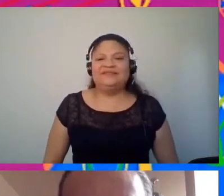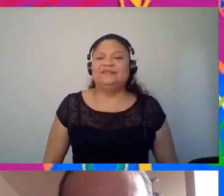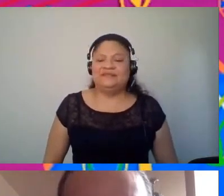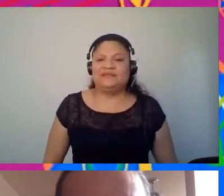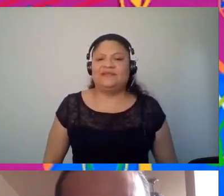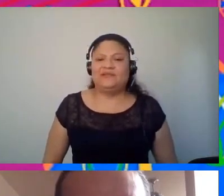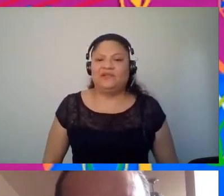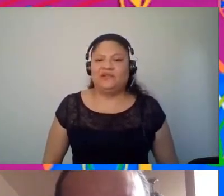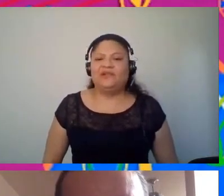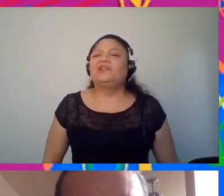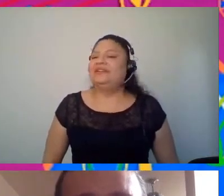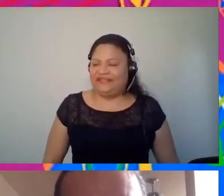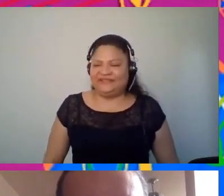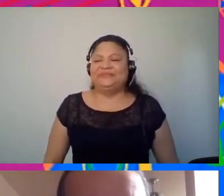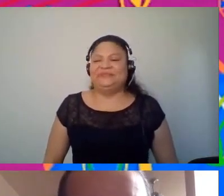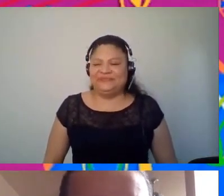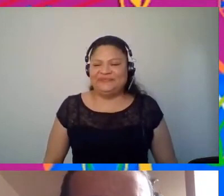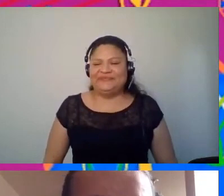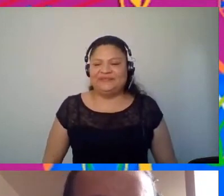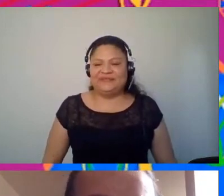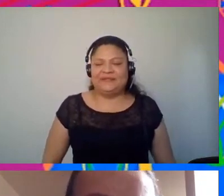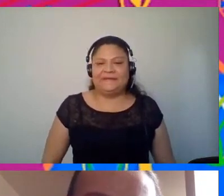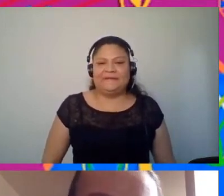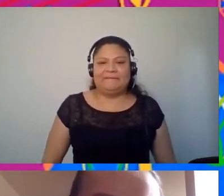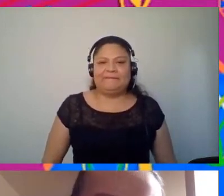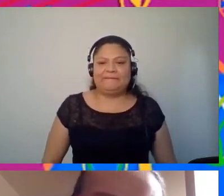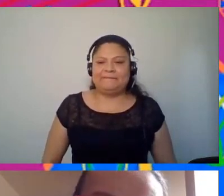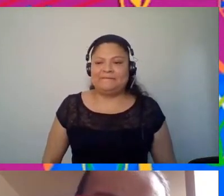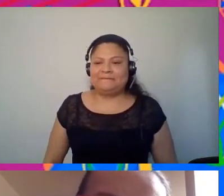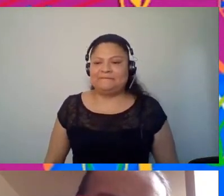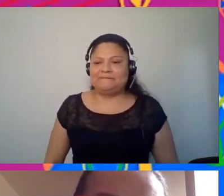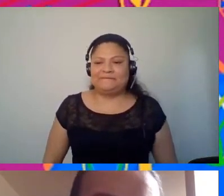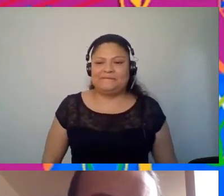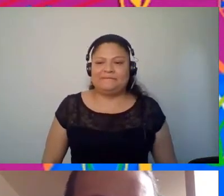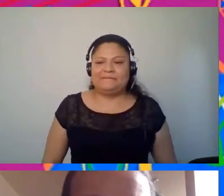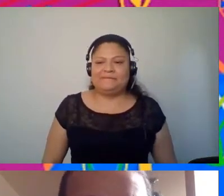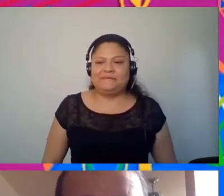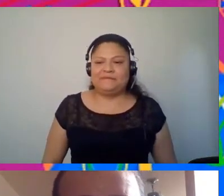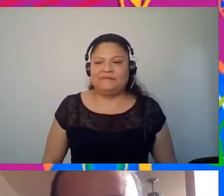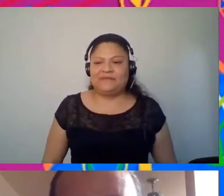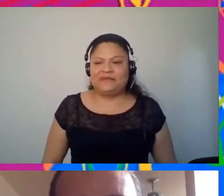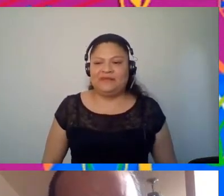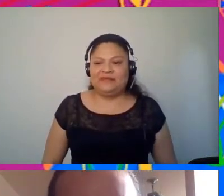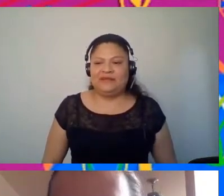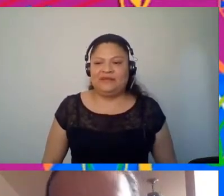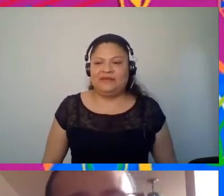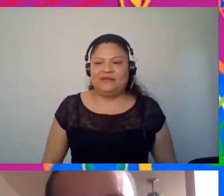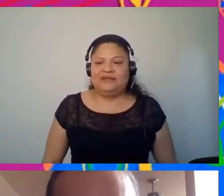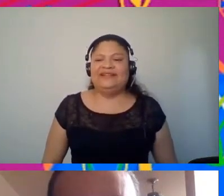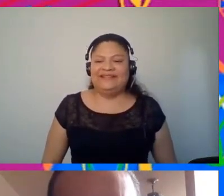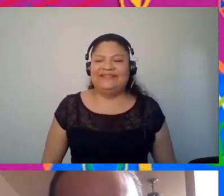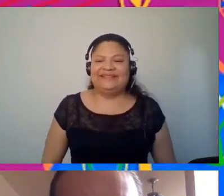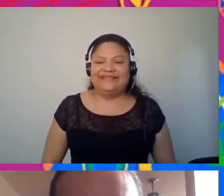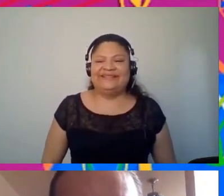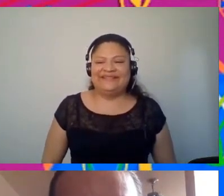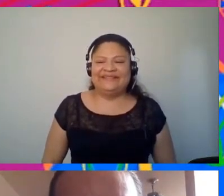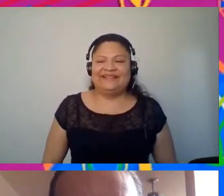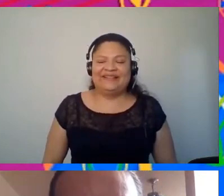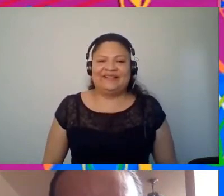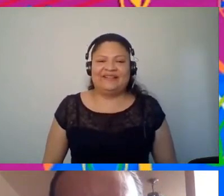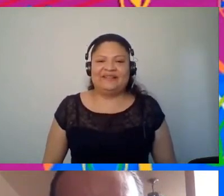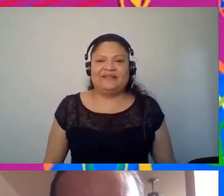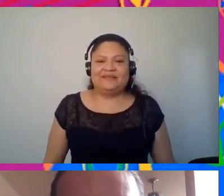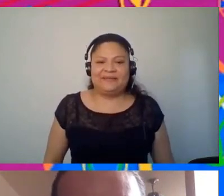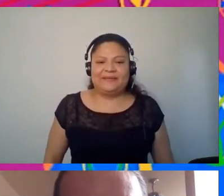una respuesta de 3 minutos. Entonces, pero al final te agradecemos muchísimo, les agradecemos a los dos muchísimo